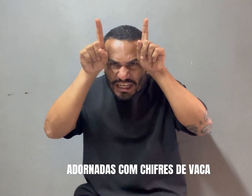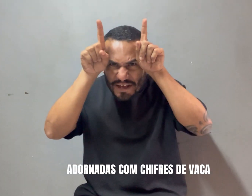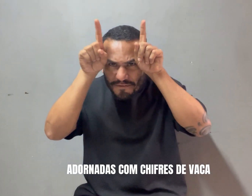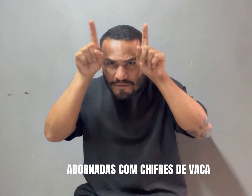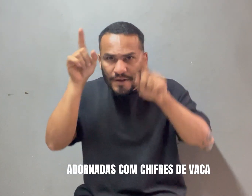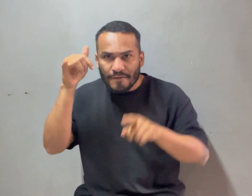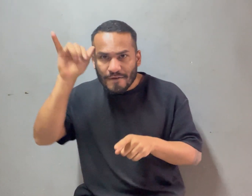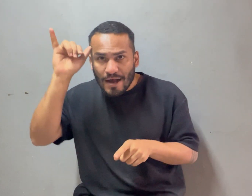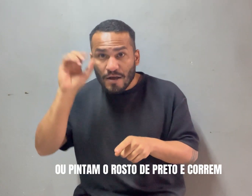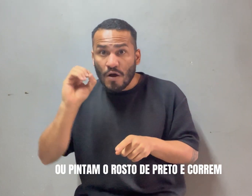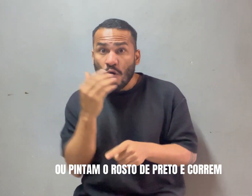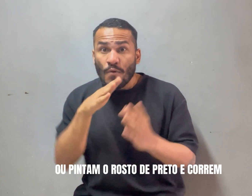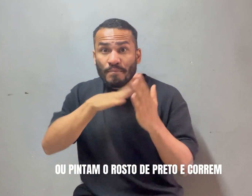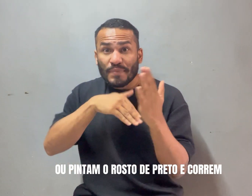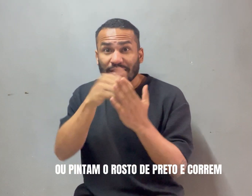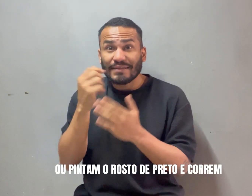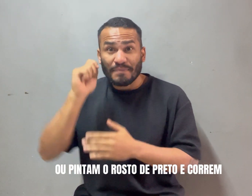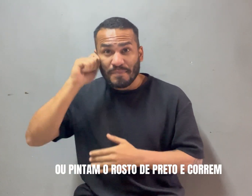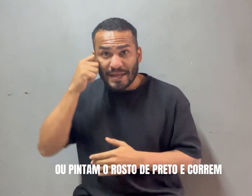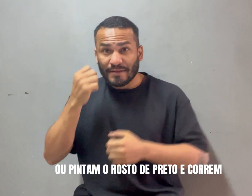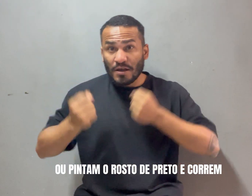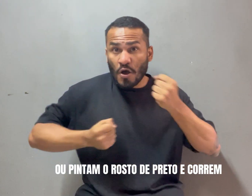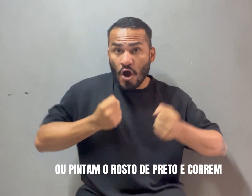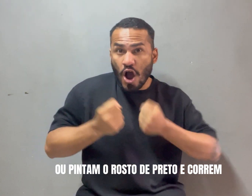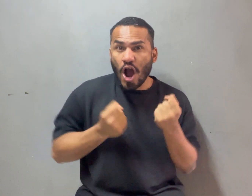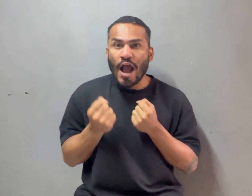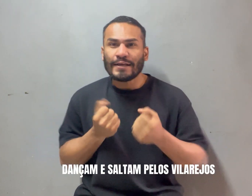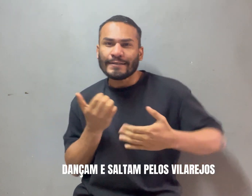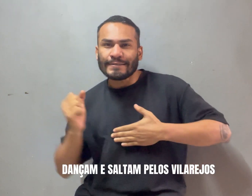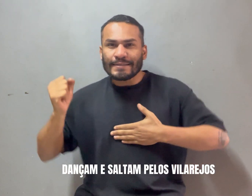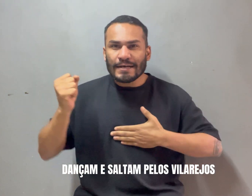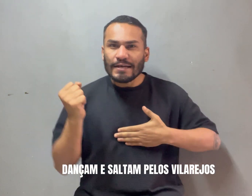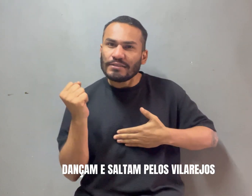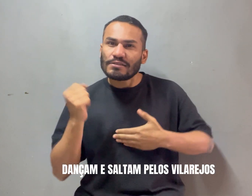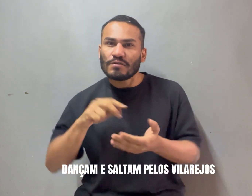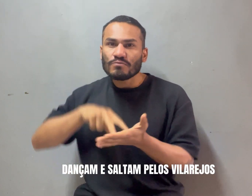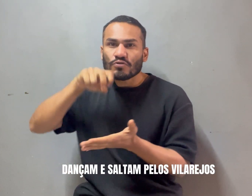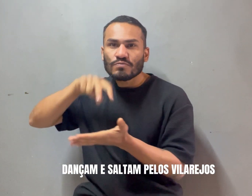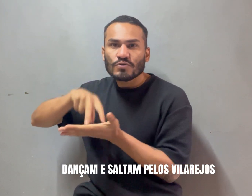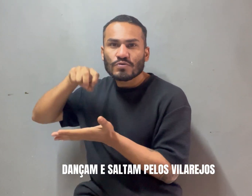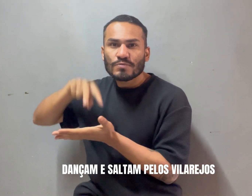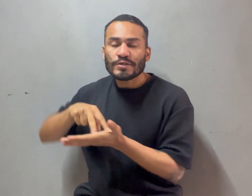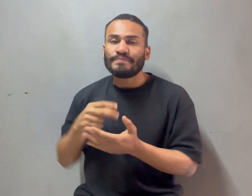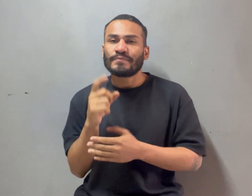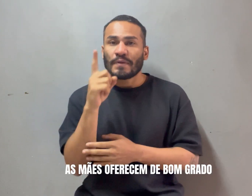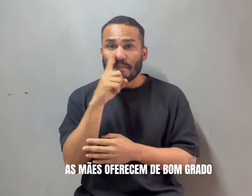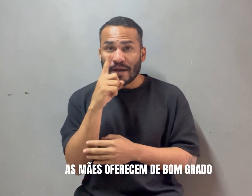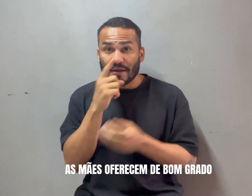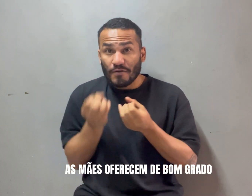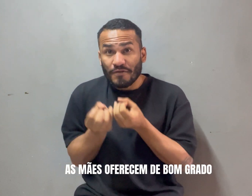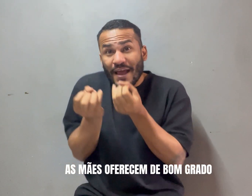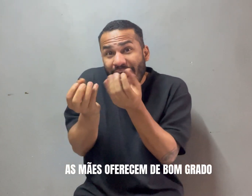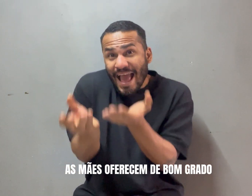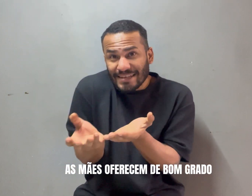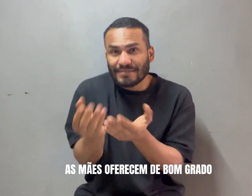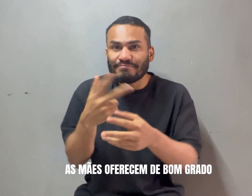de vaca, ou pintam o rosto de preto e correm, dançam e saltam pelos vilarejos. As mães oferecem de bom